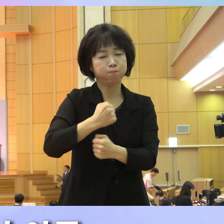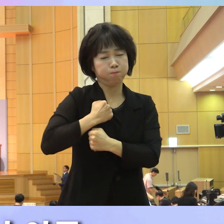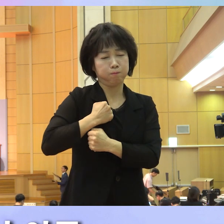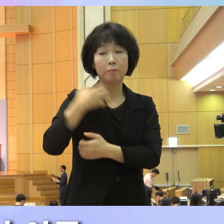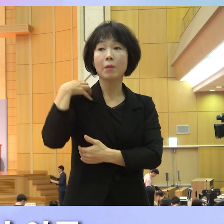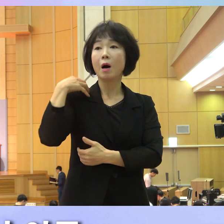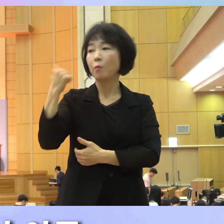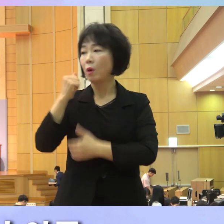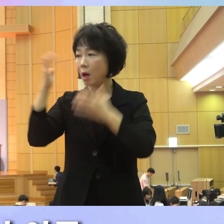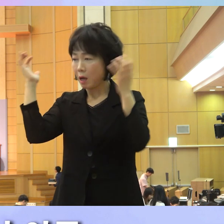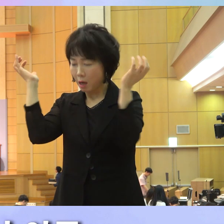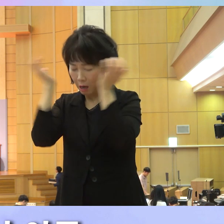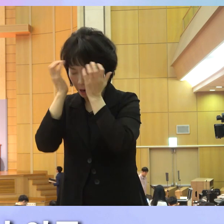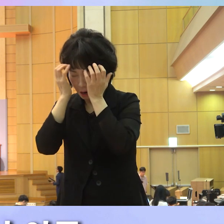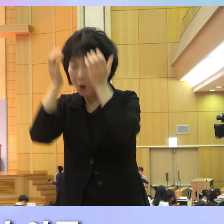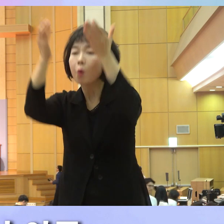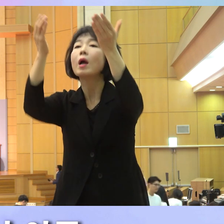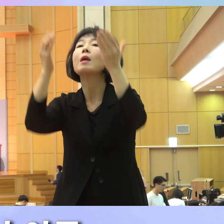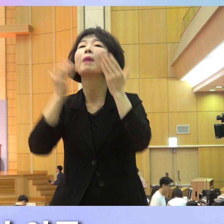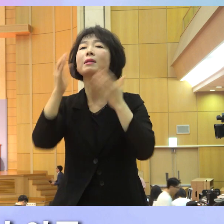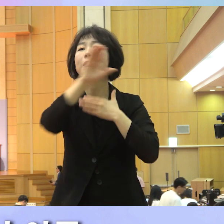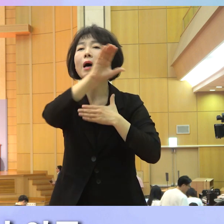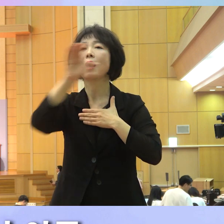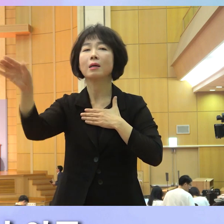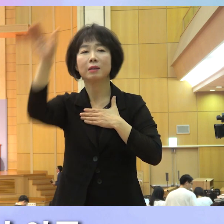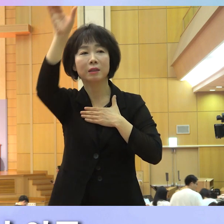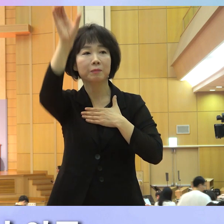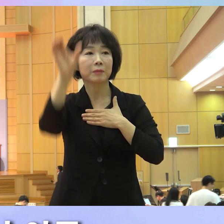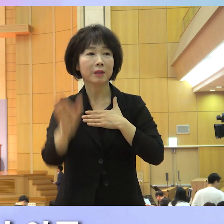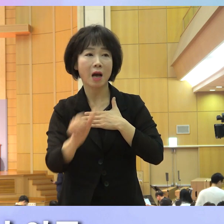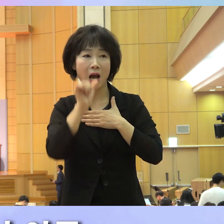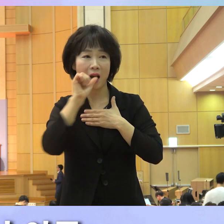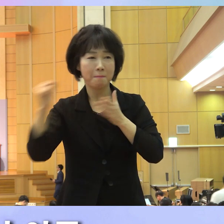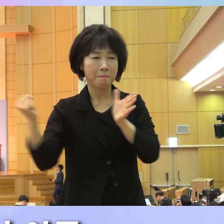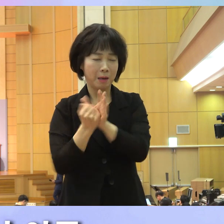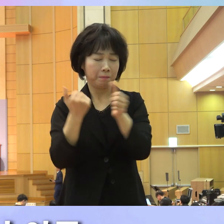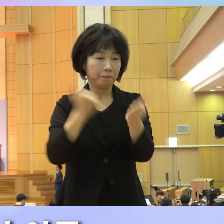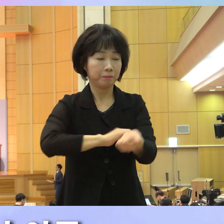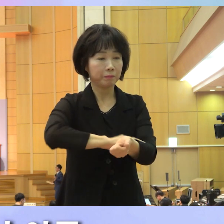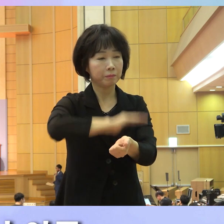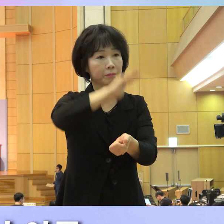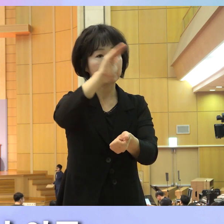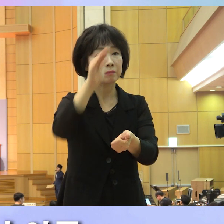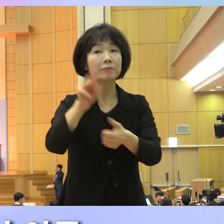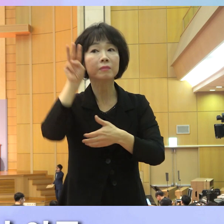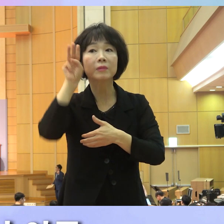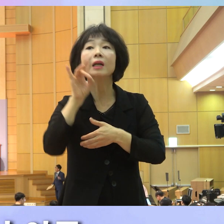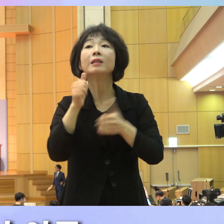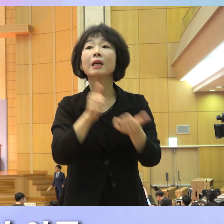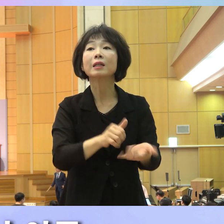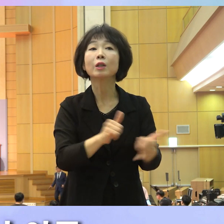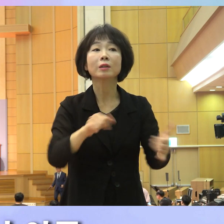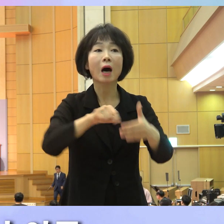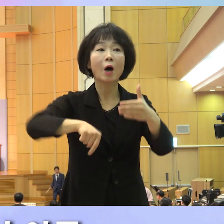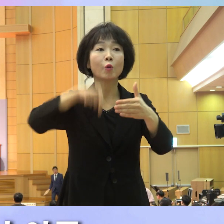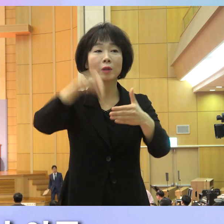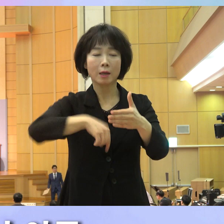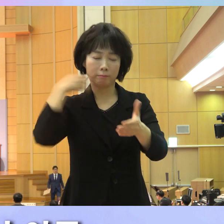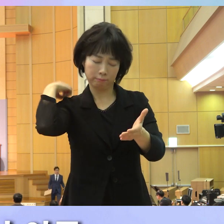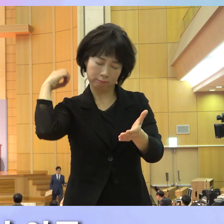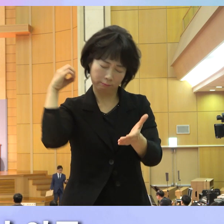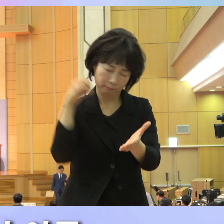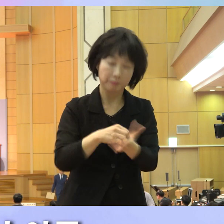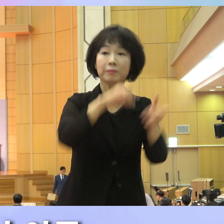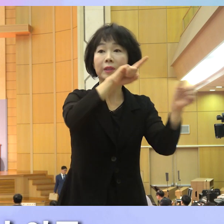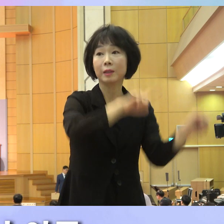나시고 본디오 빌라도에게 고난을 받으사 십자가에 못 박혀 죽으시고 장사한 지 사흘